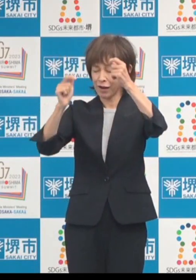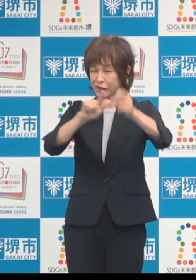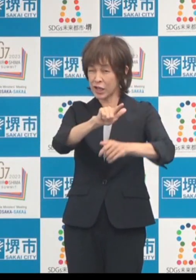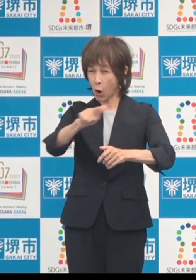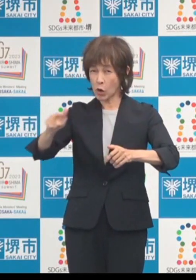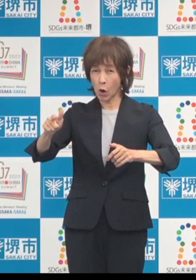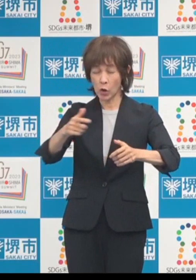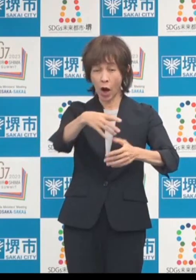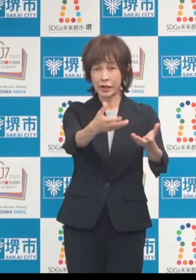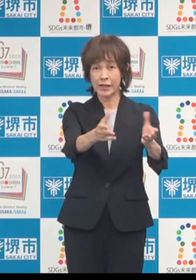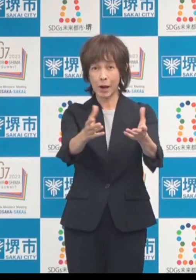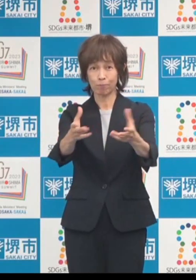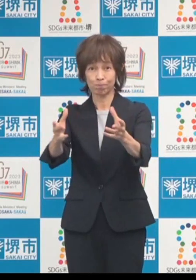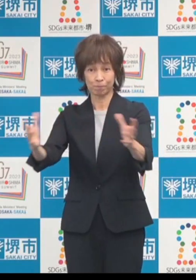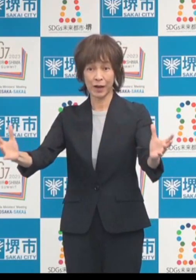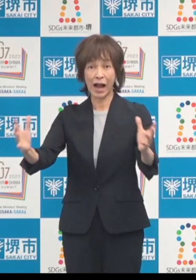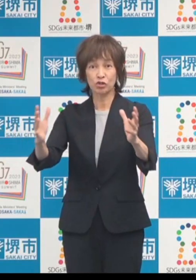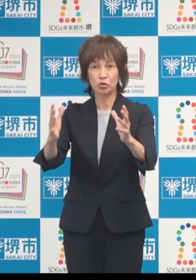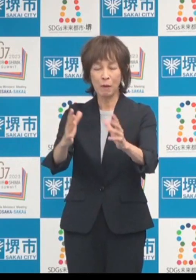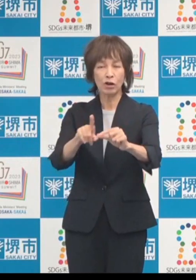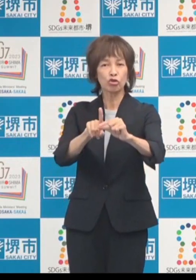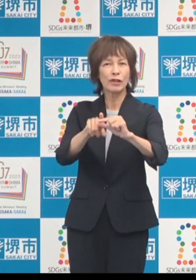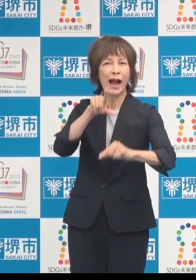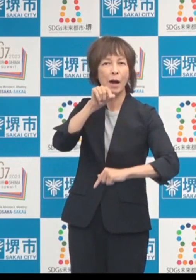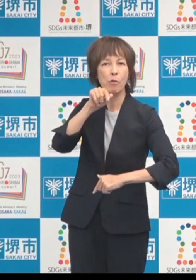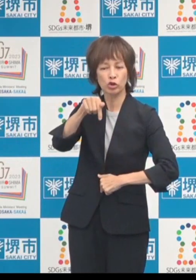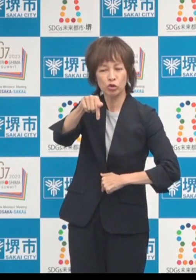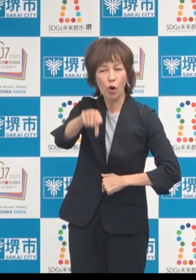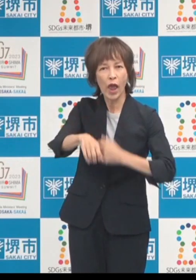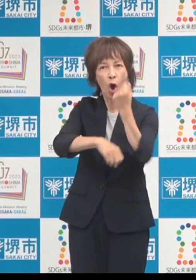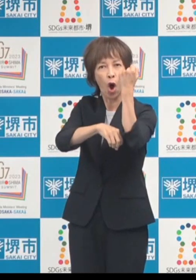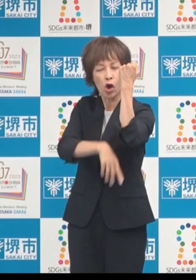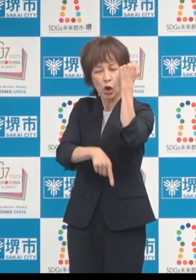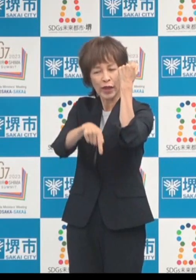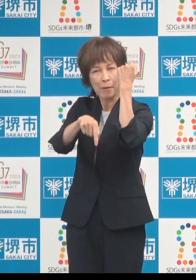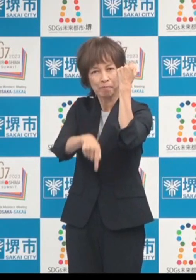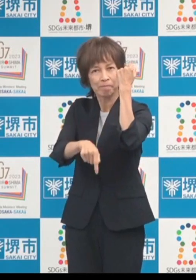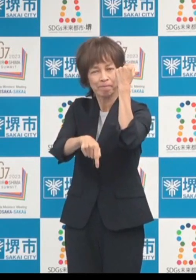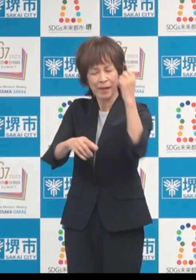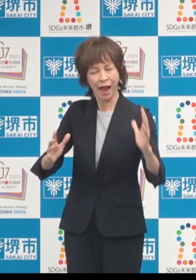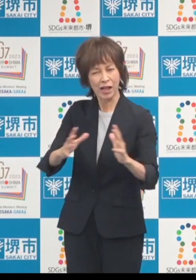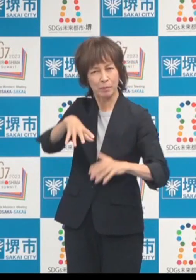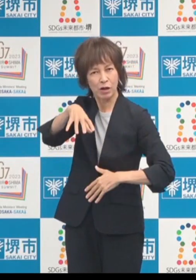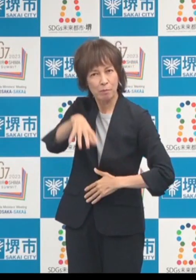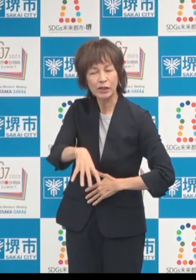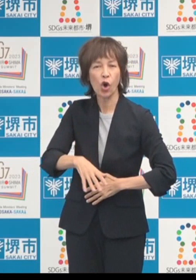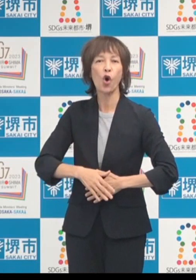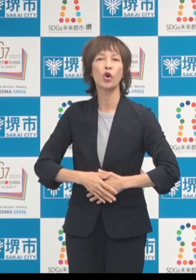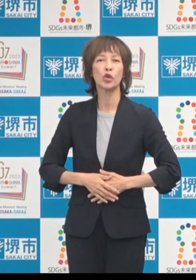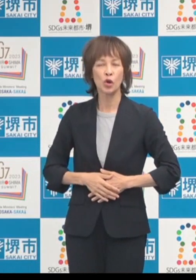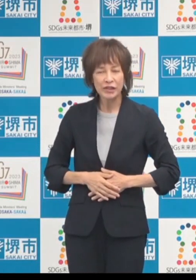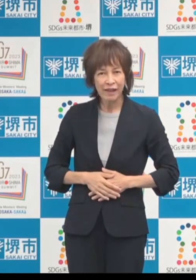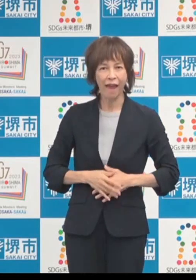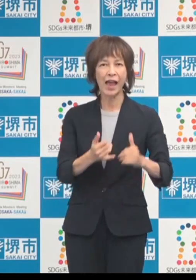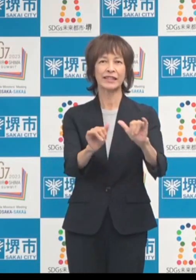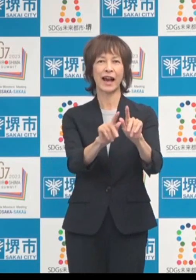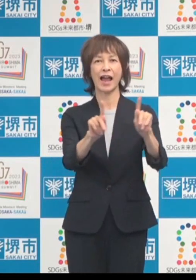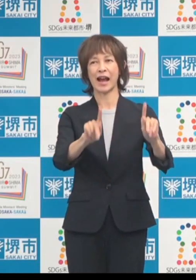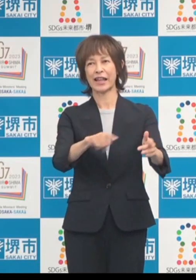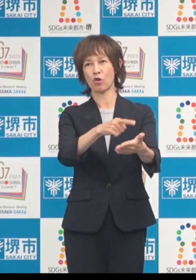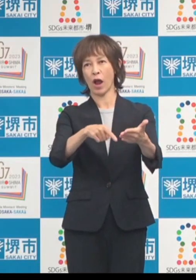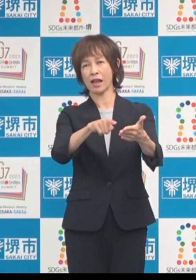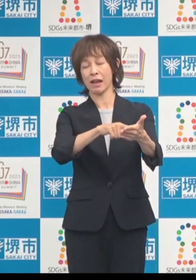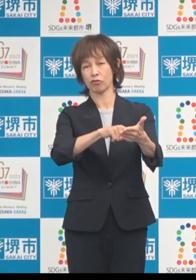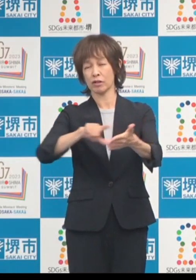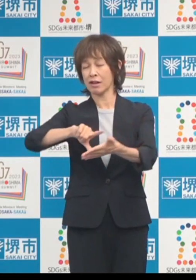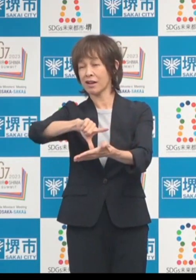集まる中本エリアをイノベーション創出の拠点と位置づけて、社会課題の解決、また地域に新しい価